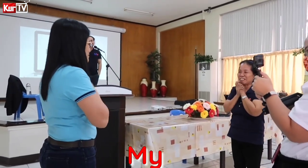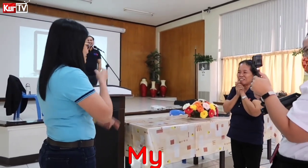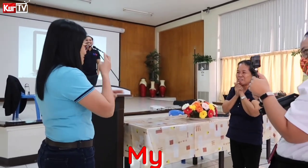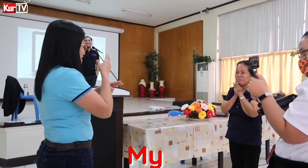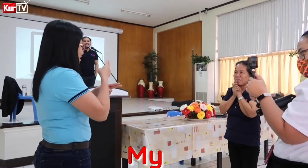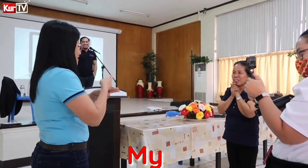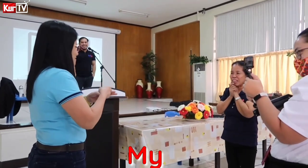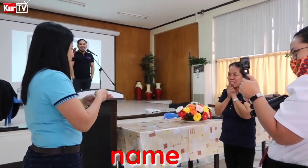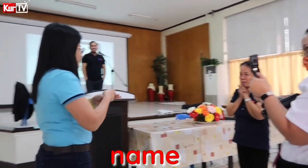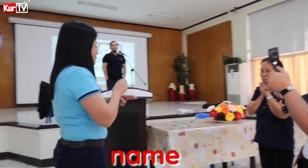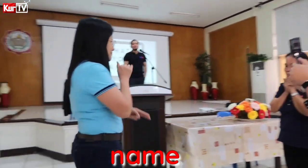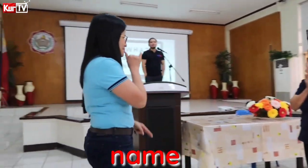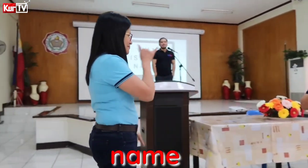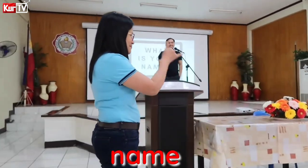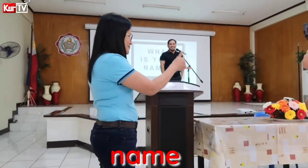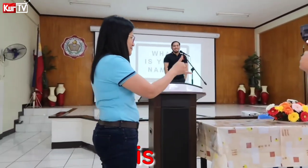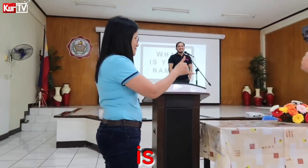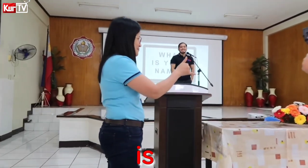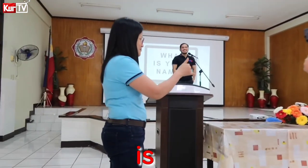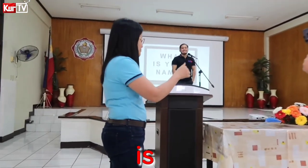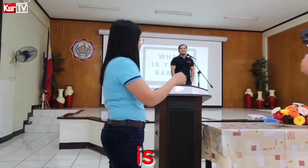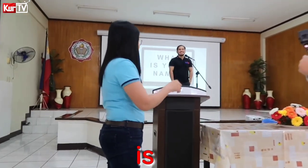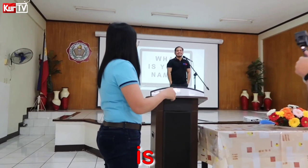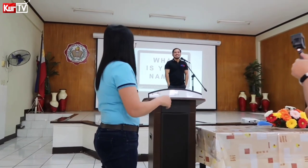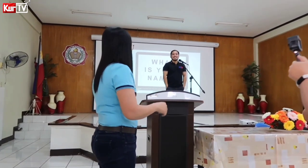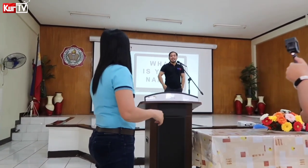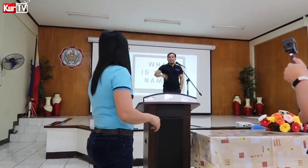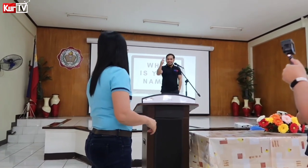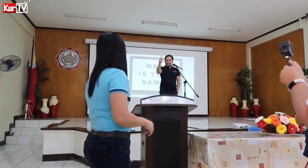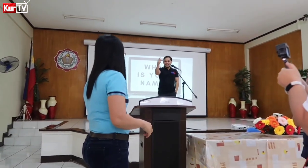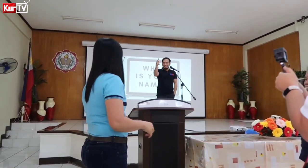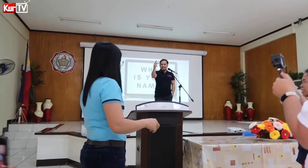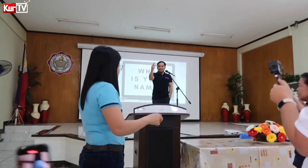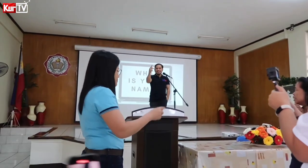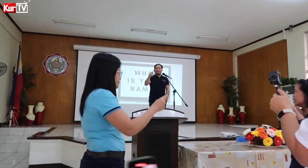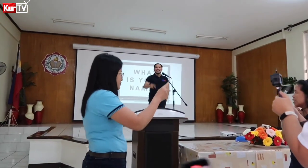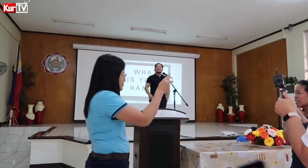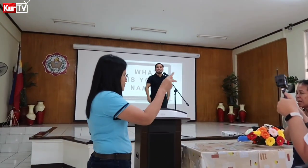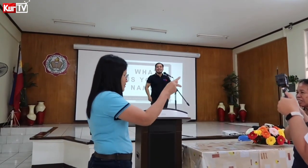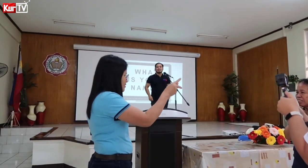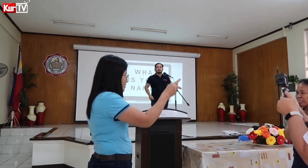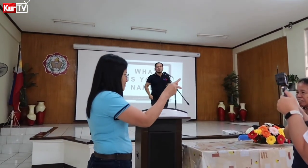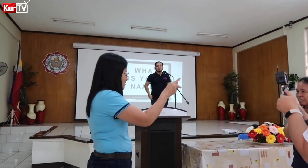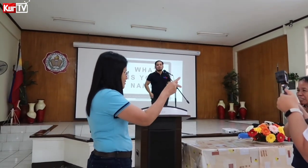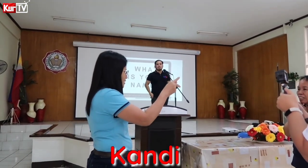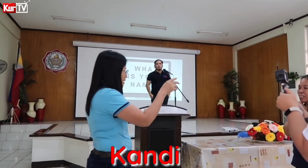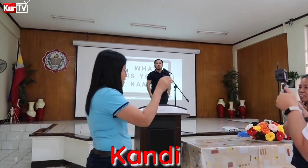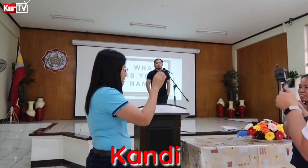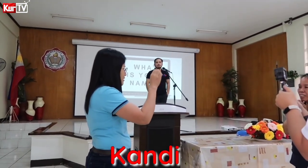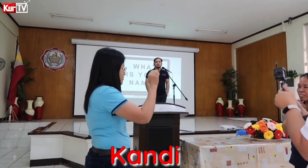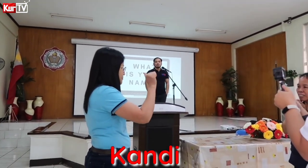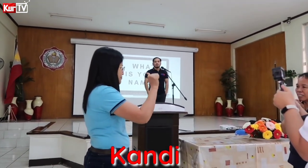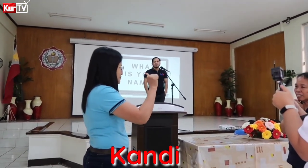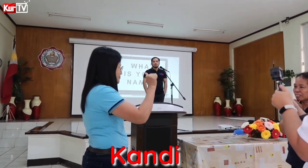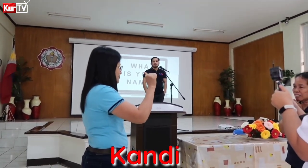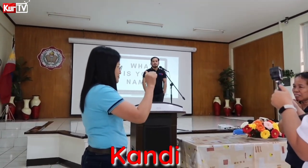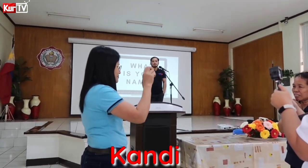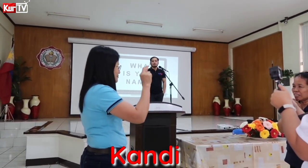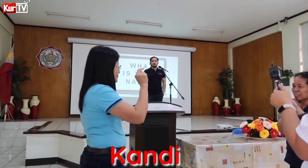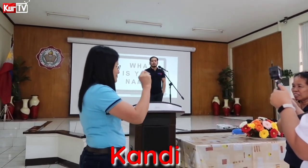My name is K. Kandi na lang. Ang haba ng